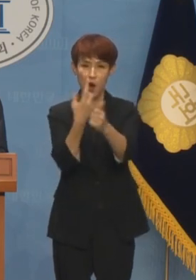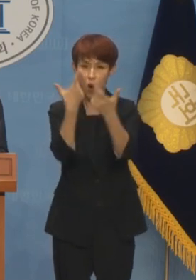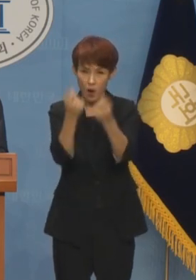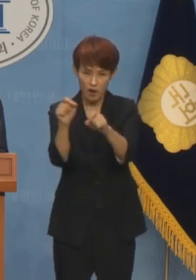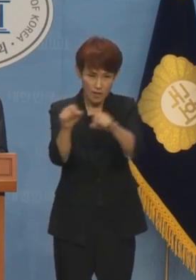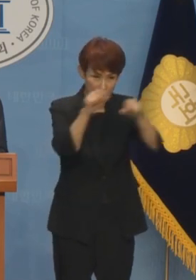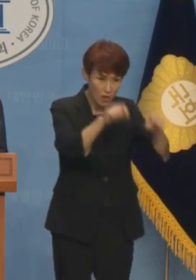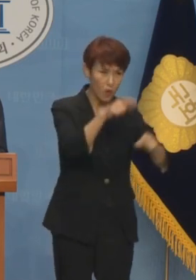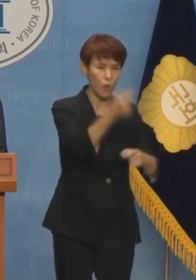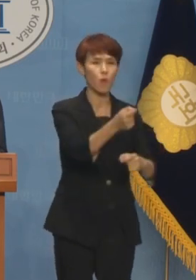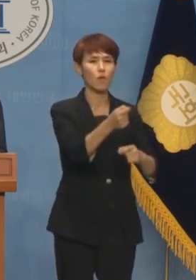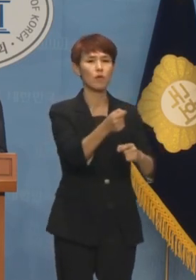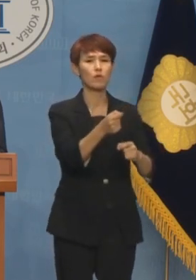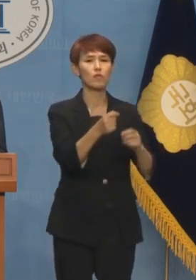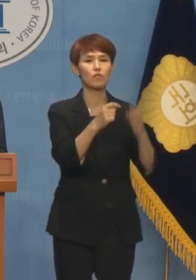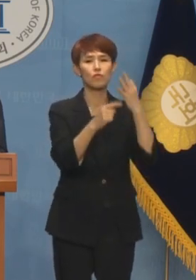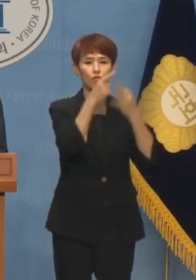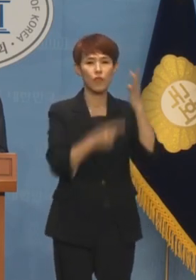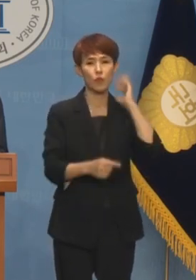수순입니다.